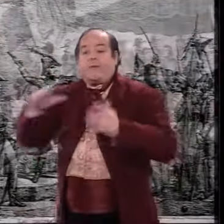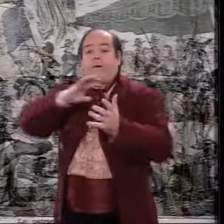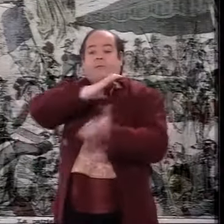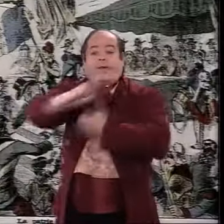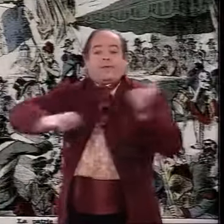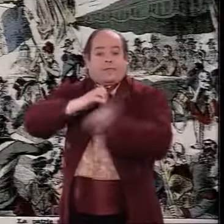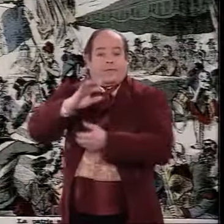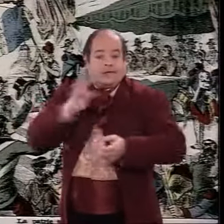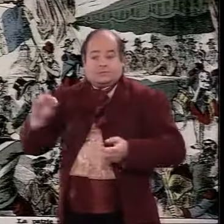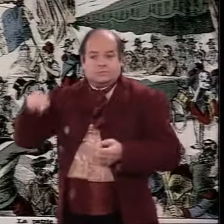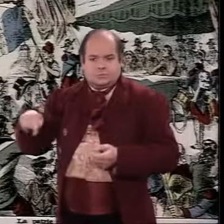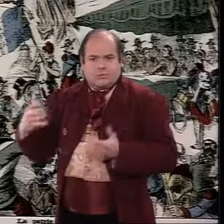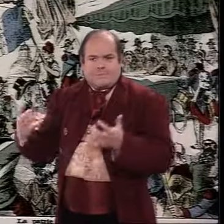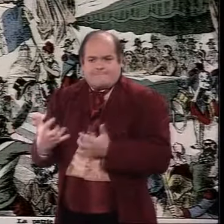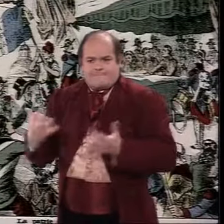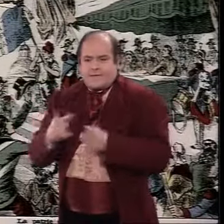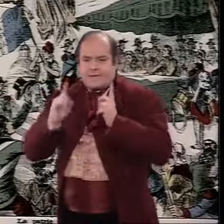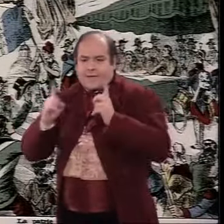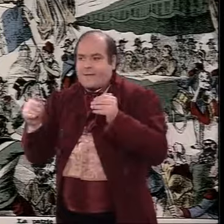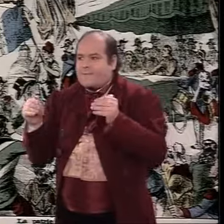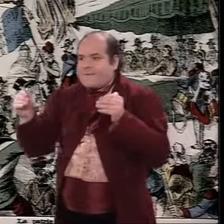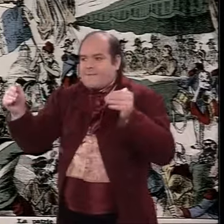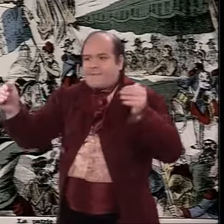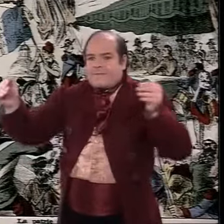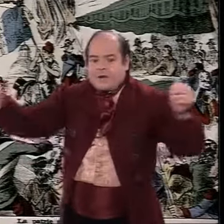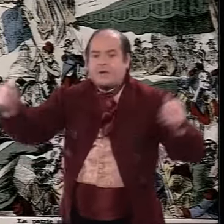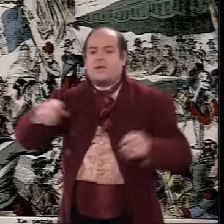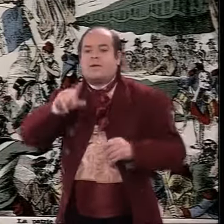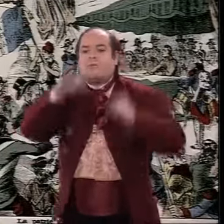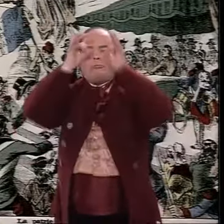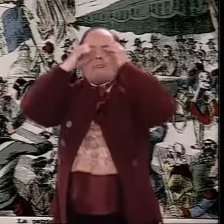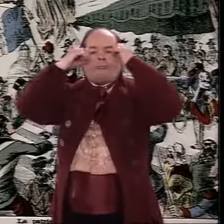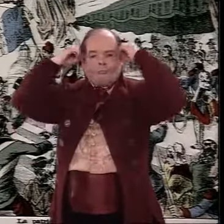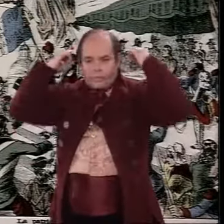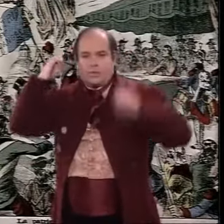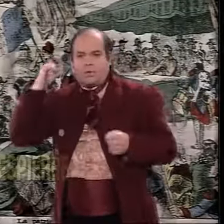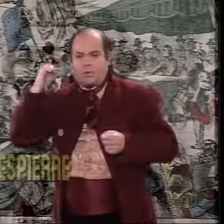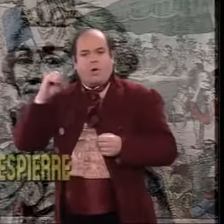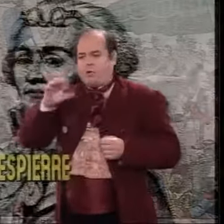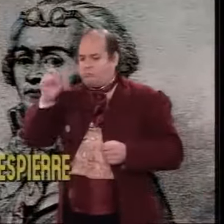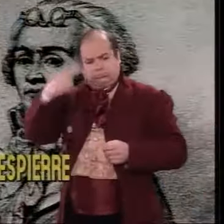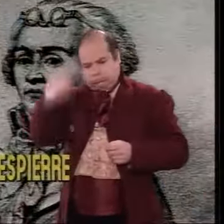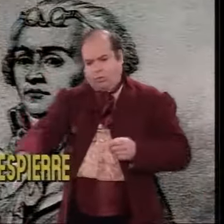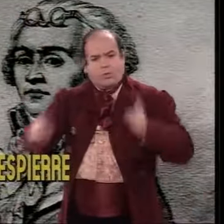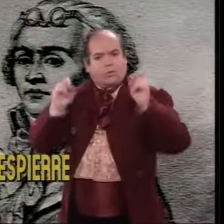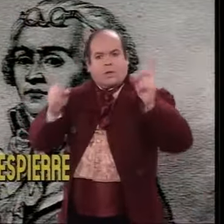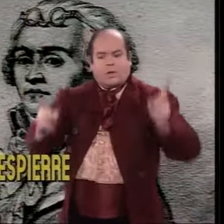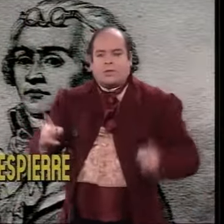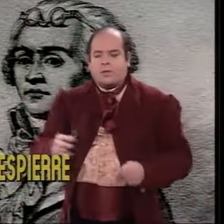d'Autriche et du roi de Prusse, car ils pensent que cette guerre affaiblira la Révolution. La Révolution, quant à elle, y voit le moyen de faire triompher ses